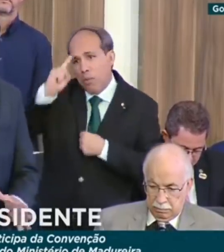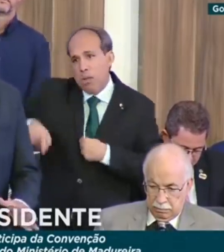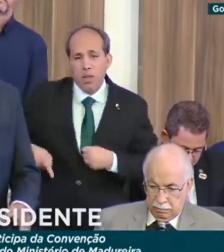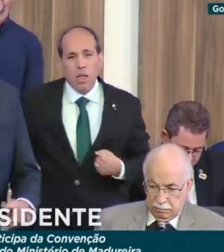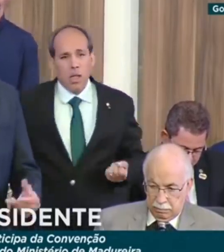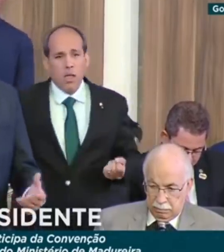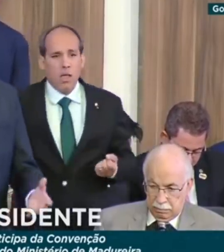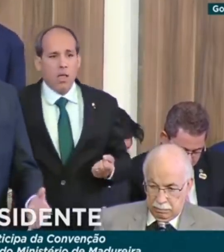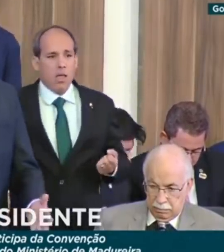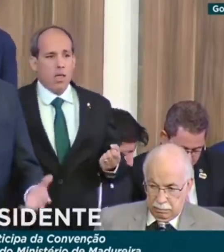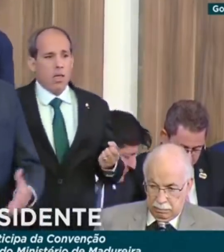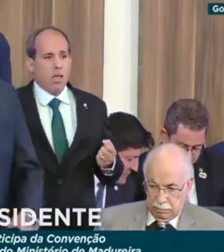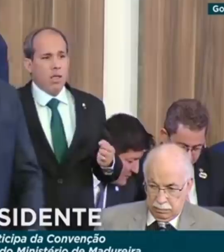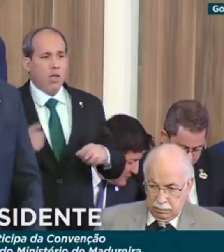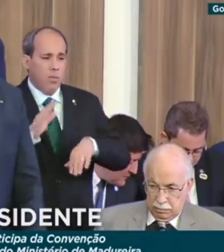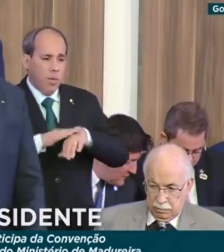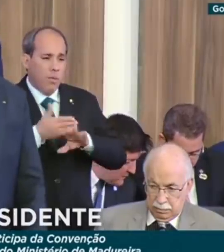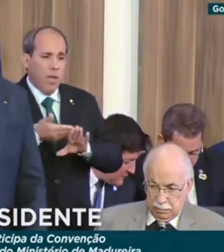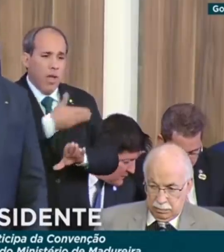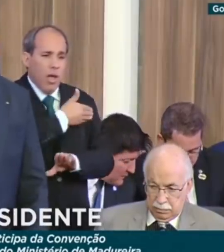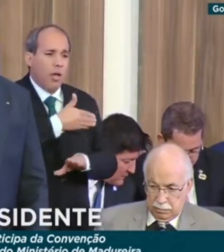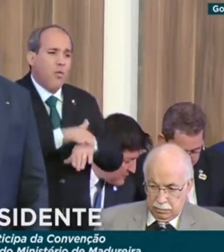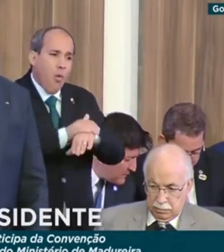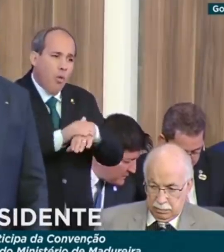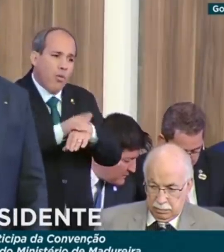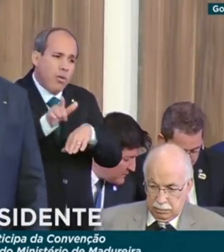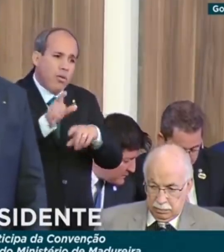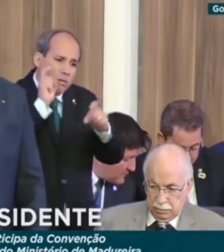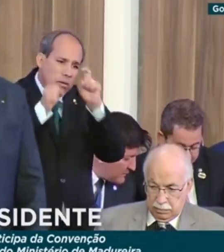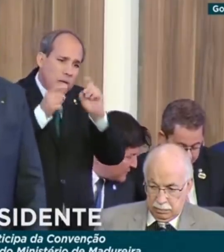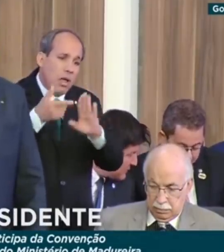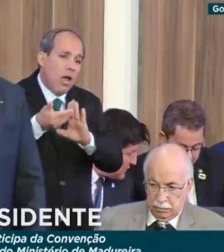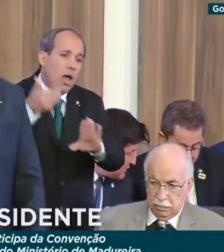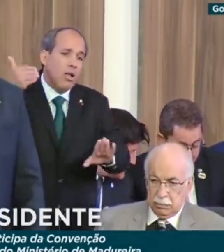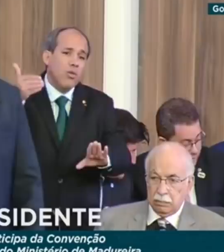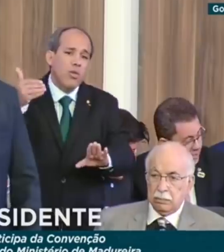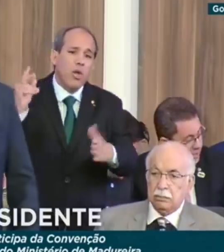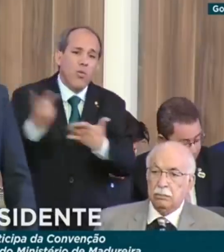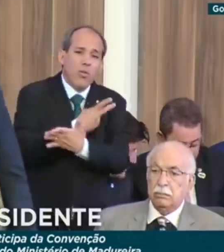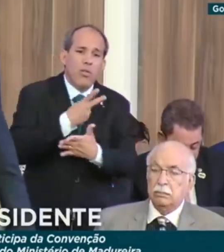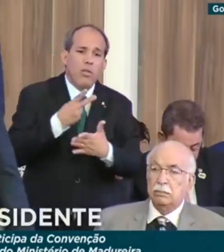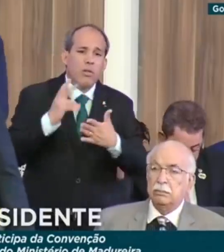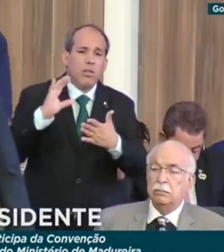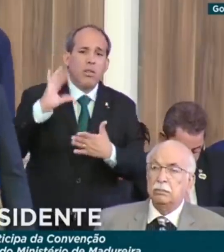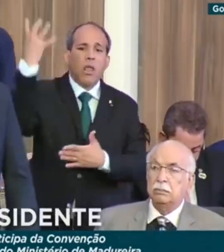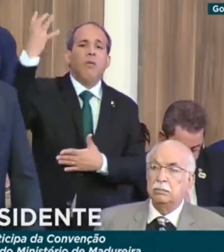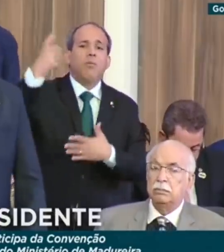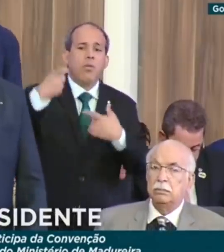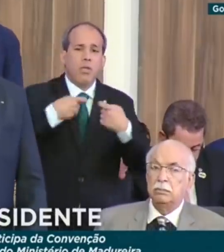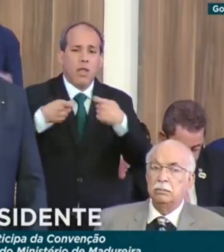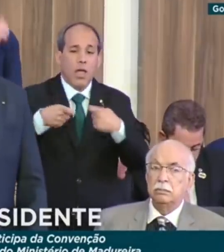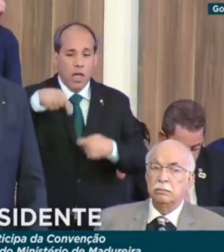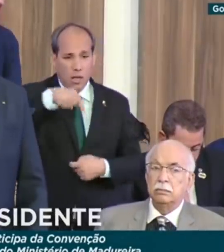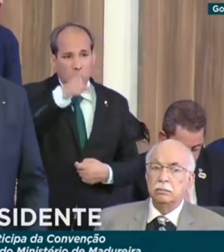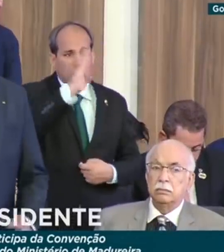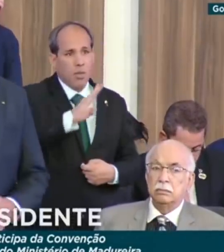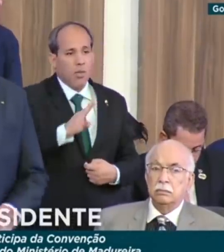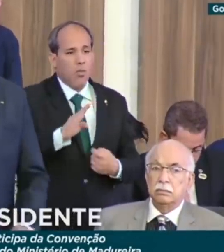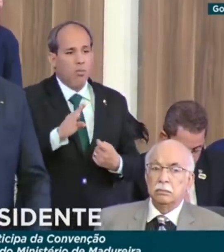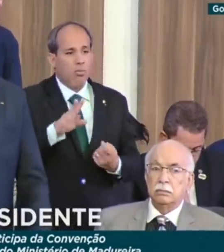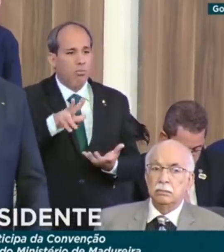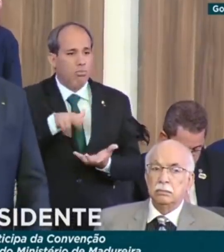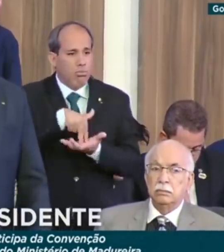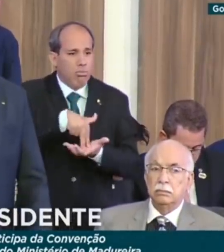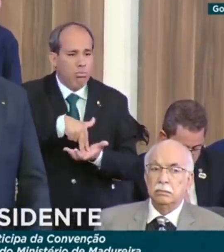Fiz o que eu pude no tocante a isso antes da guerra eclodir. E o Brasil adotou a posição de equilíbrio.